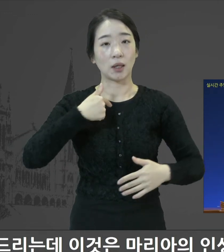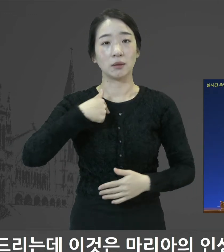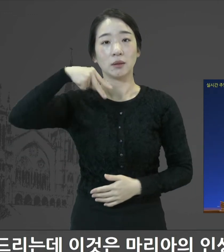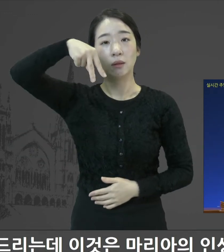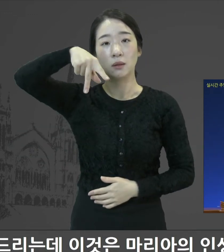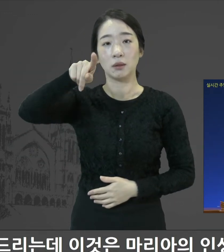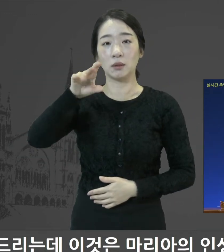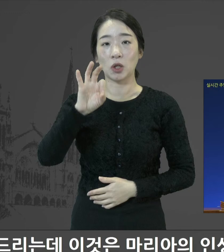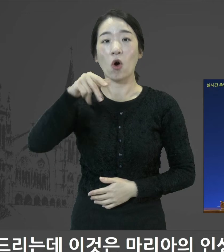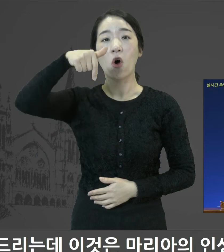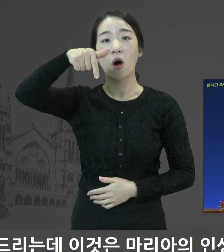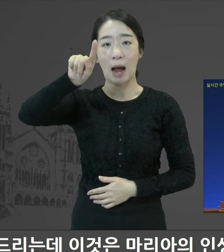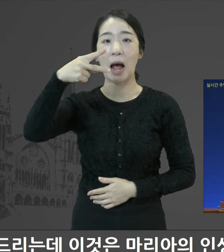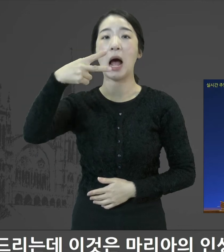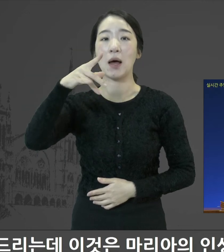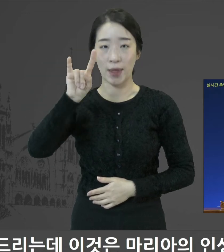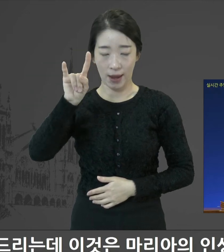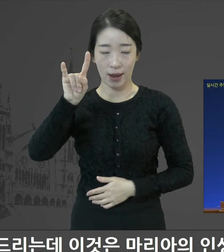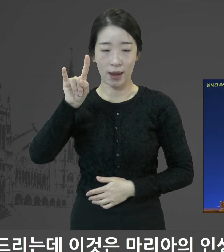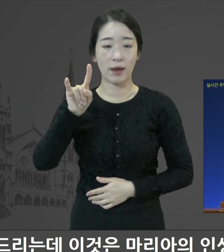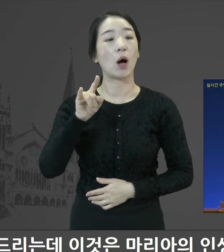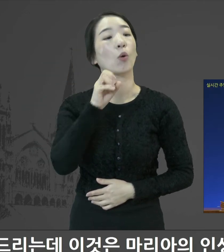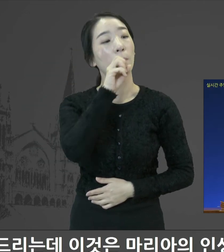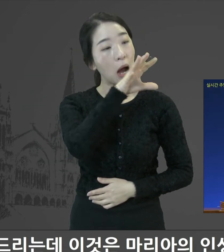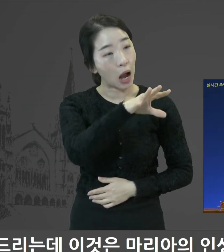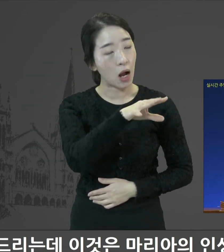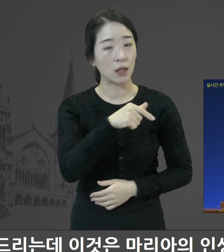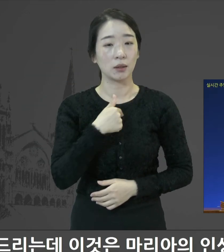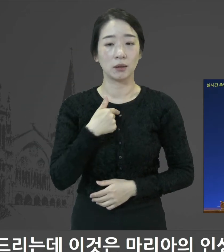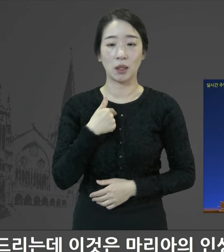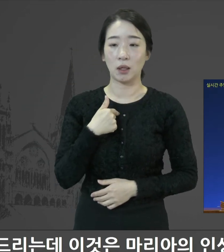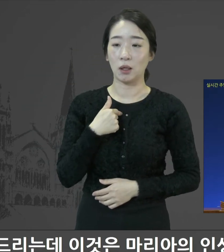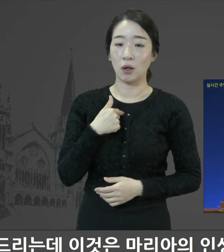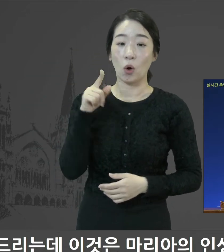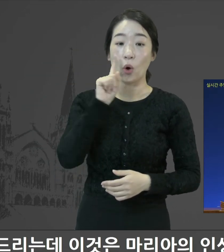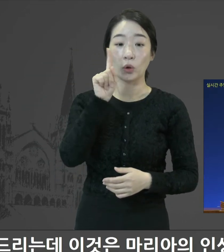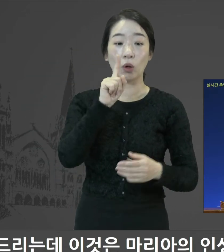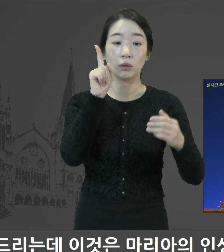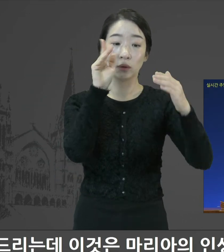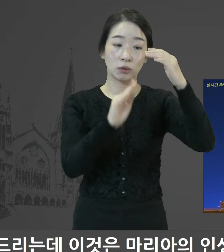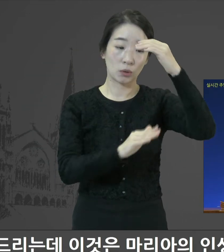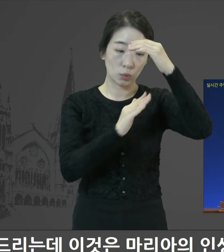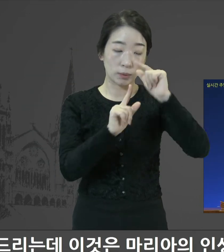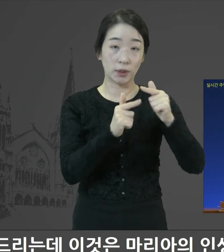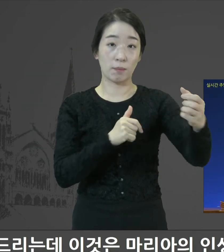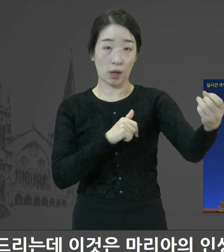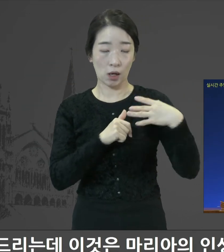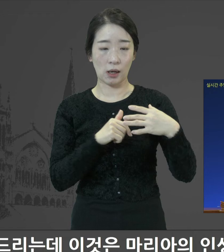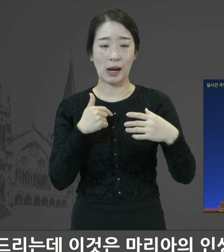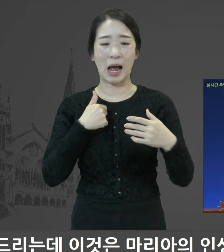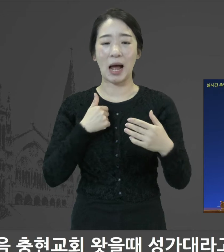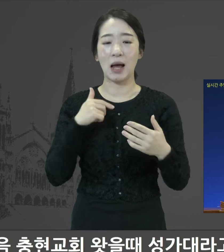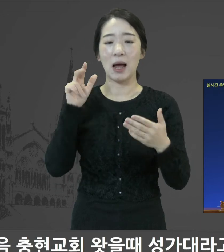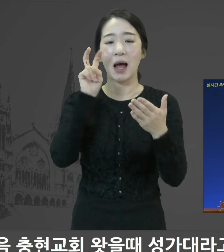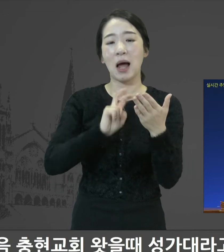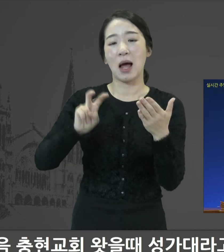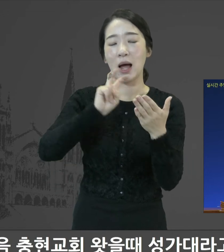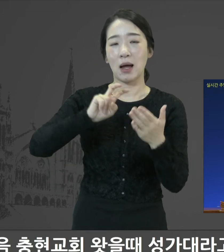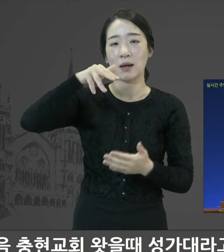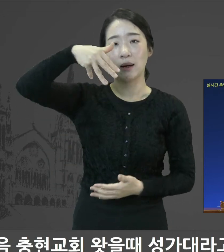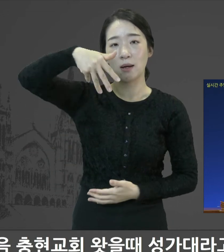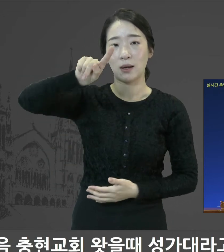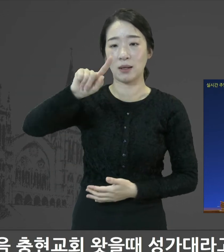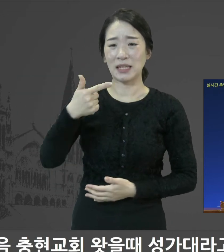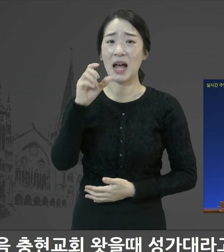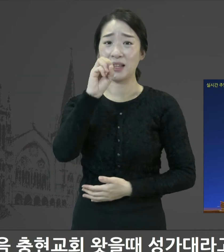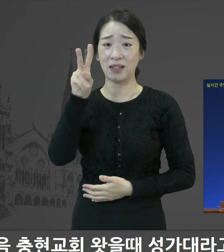너무 정중하고 너무 은혜롭게, 목사님 우리 교회는 찬양대라 그래요. 그런데 그 말이 그냥